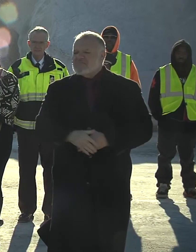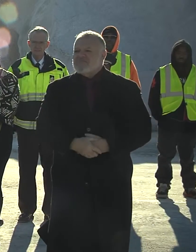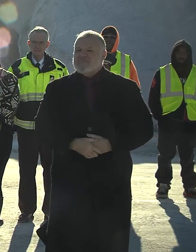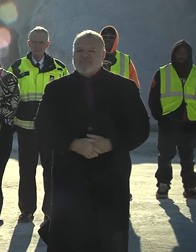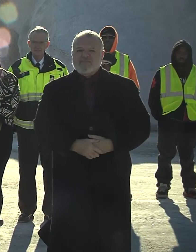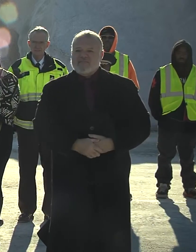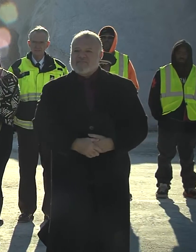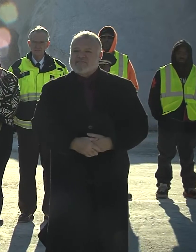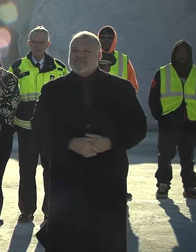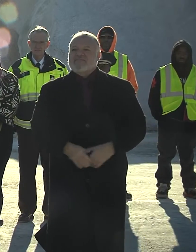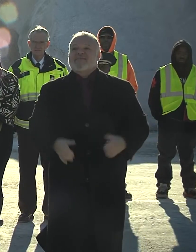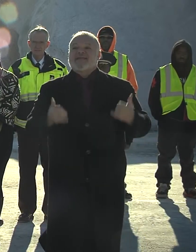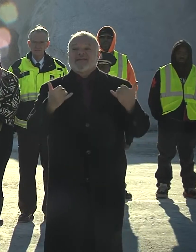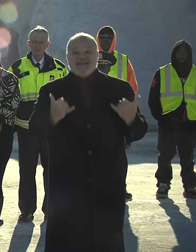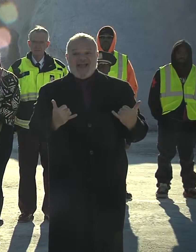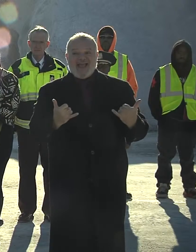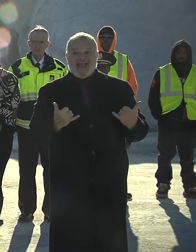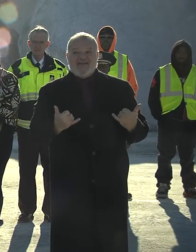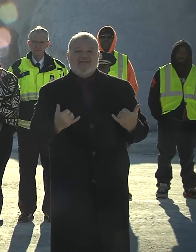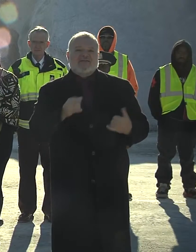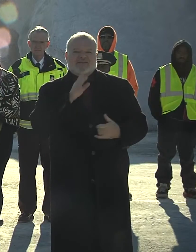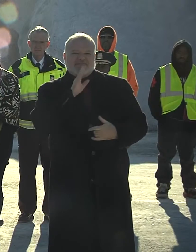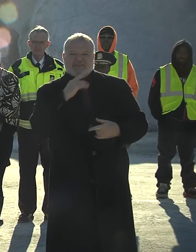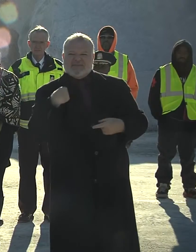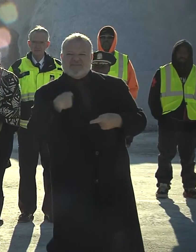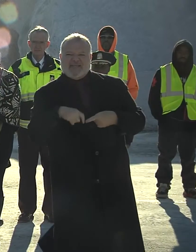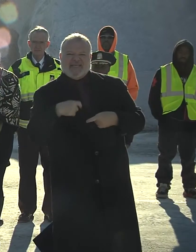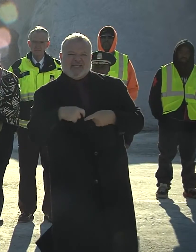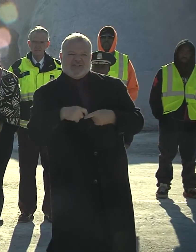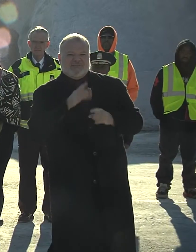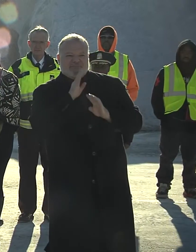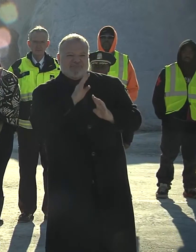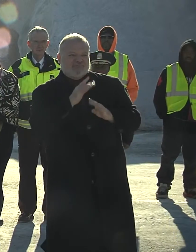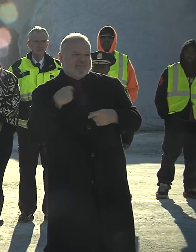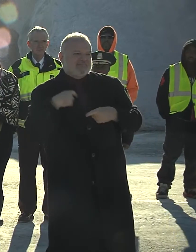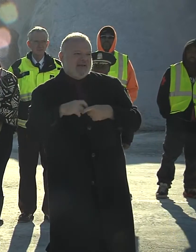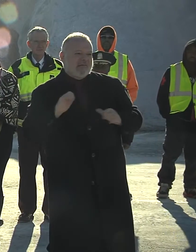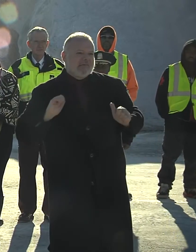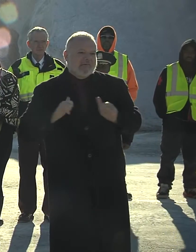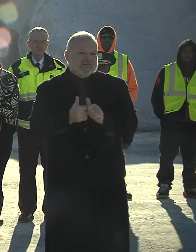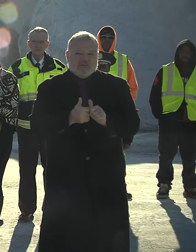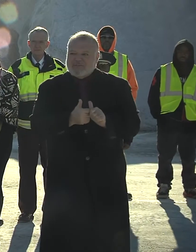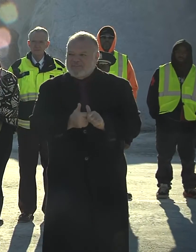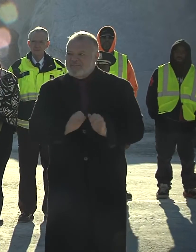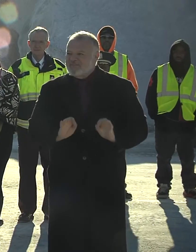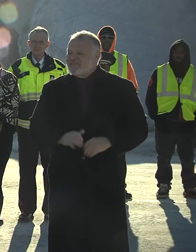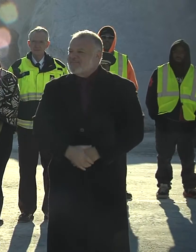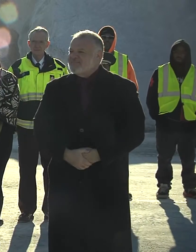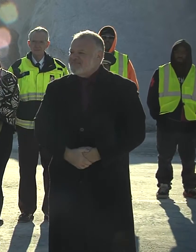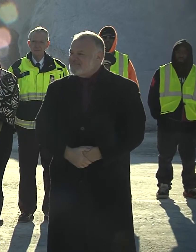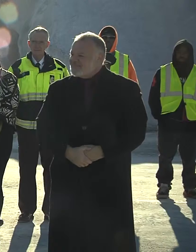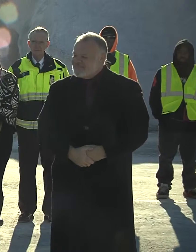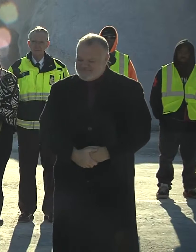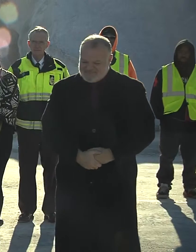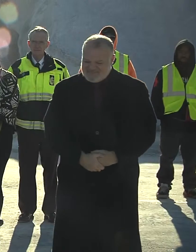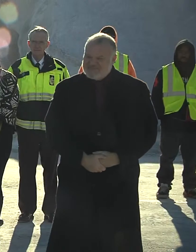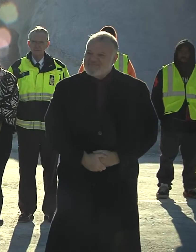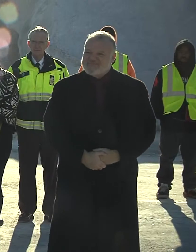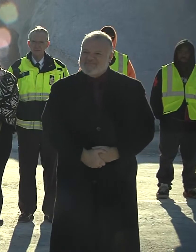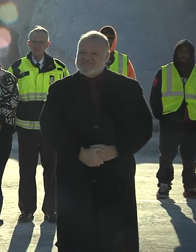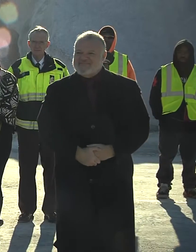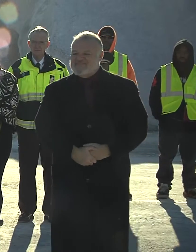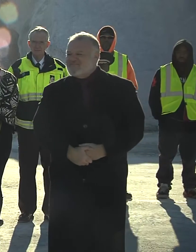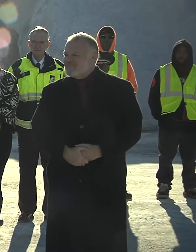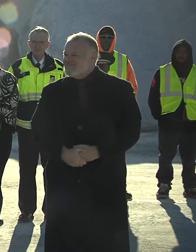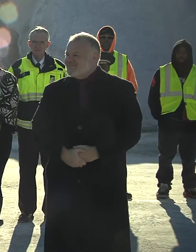vez en español. Detrás de nosotros se puede ver una montaña de 11,000 toneladas de sal que la